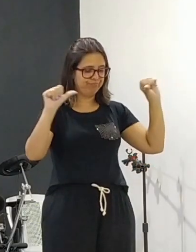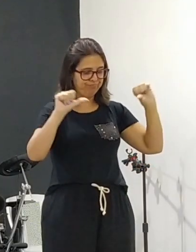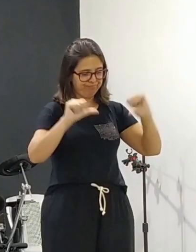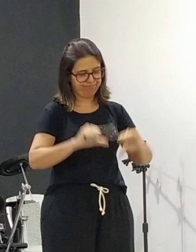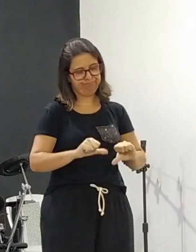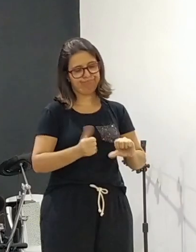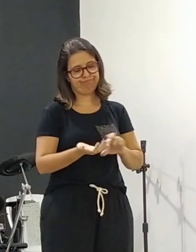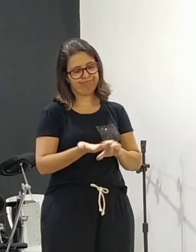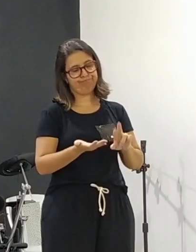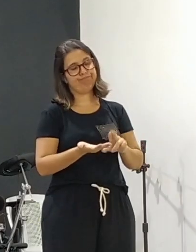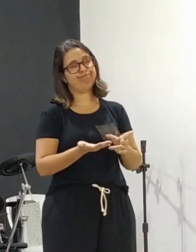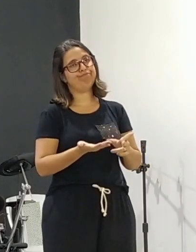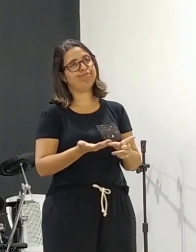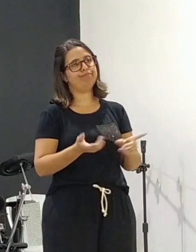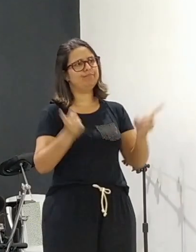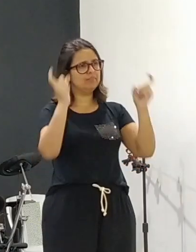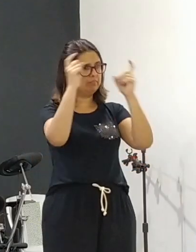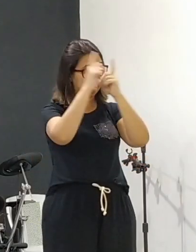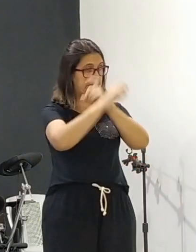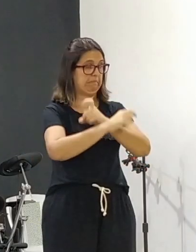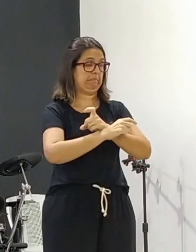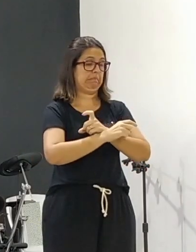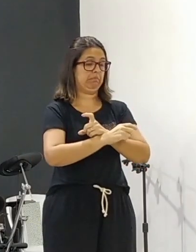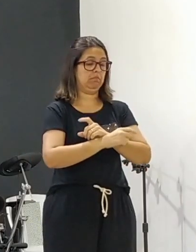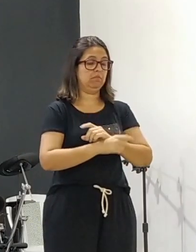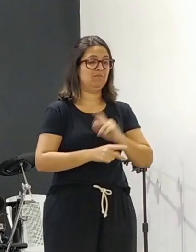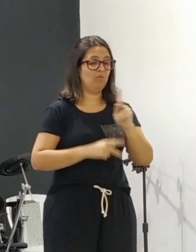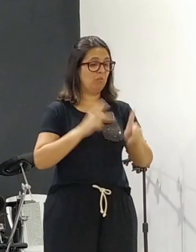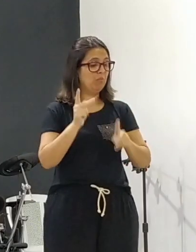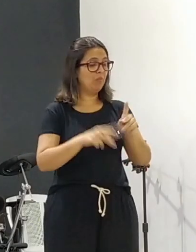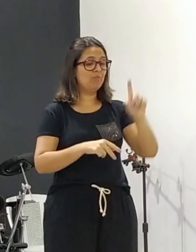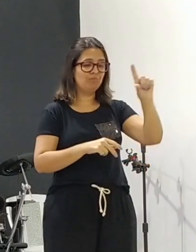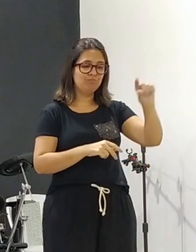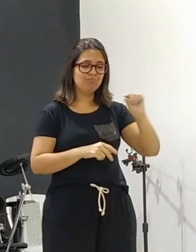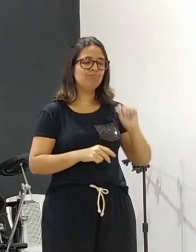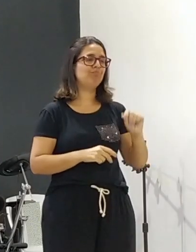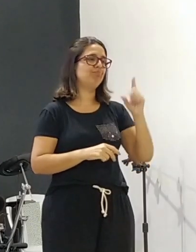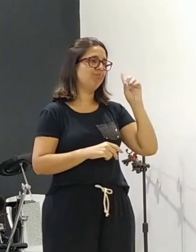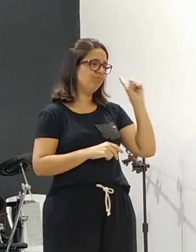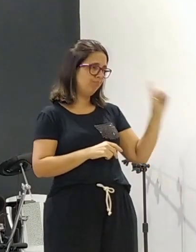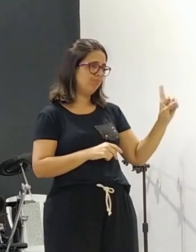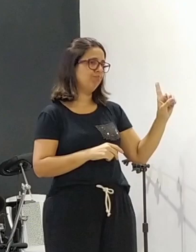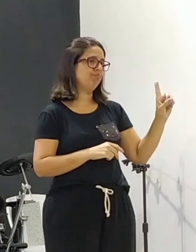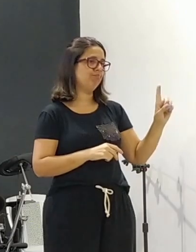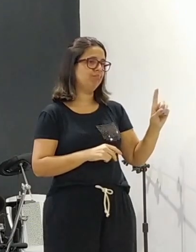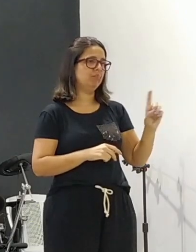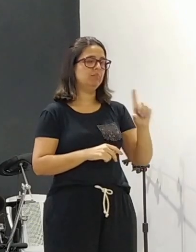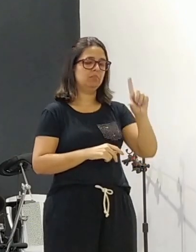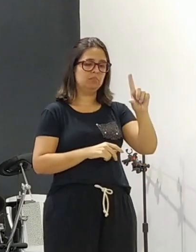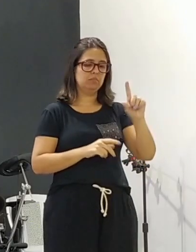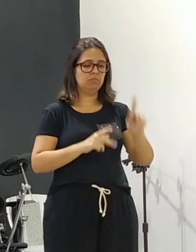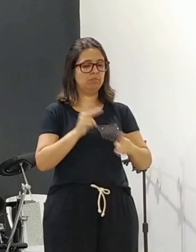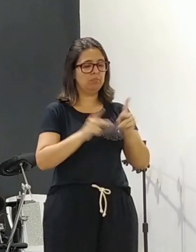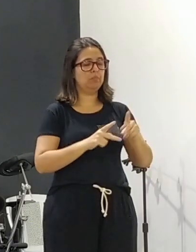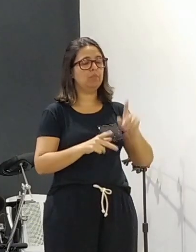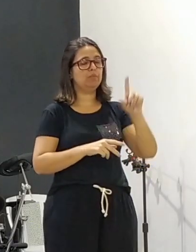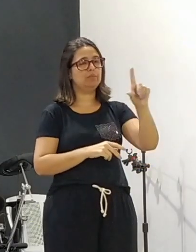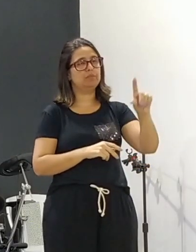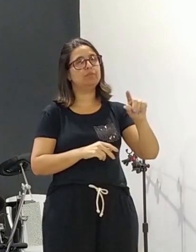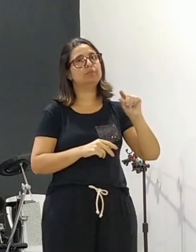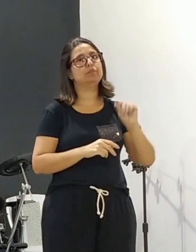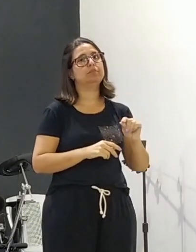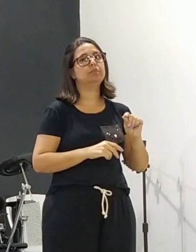outras nações. Que isso, gente? Um povo escolhido por Deus, um povo separado por